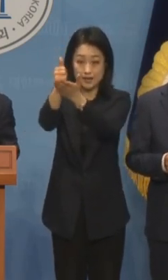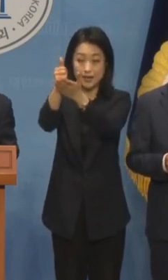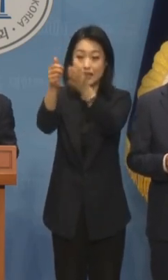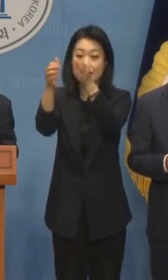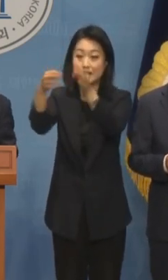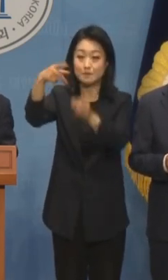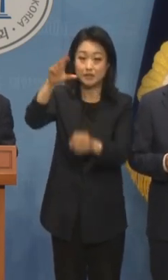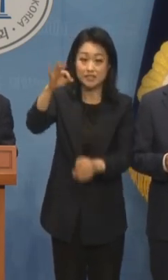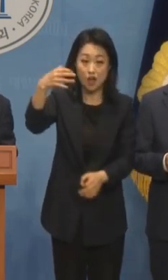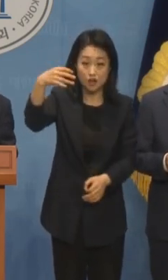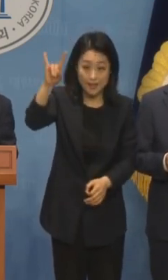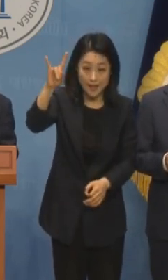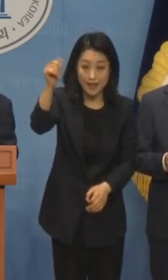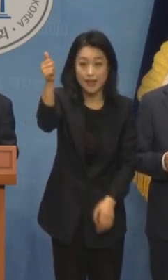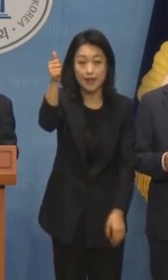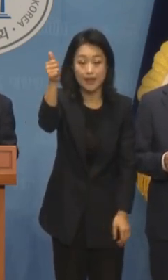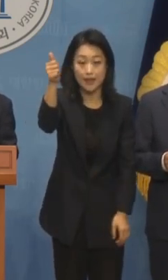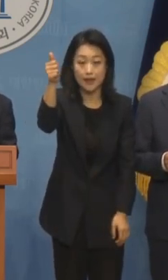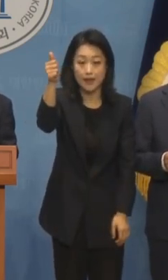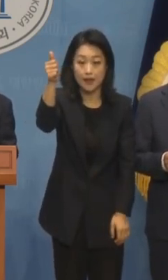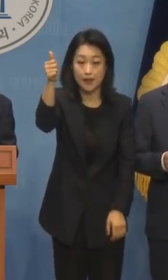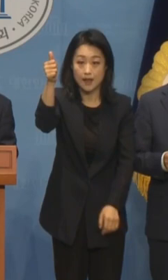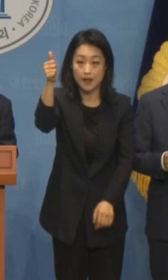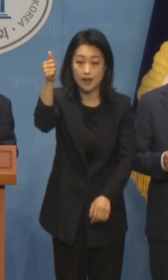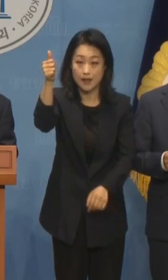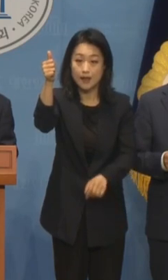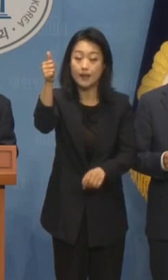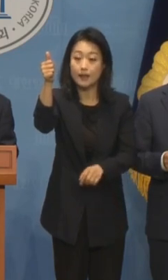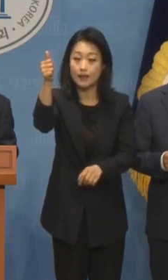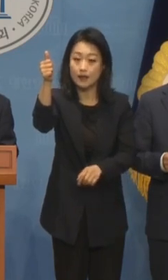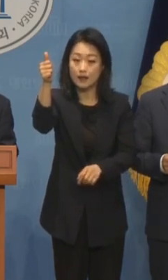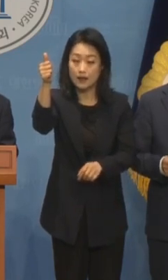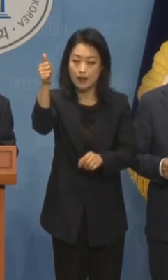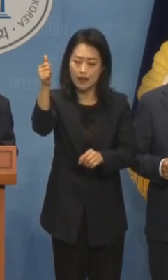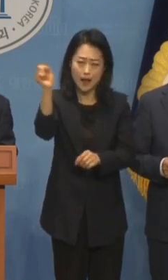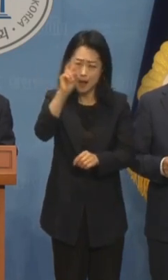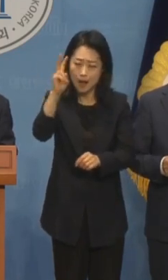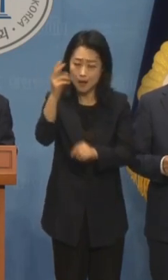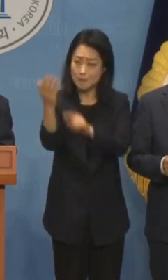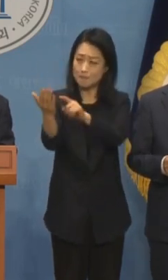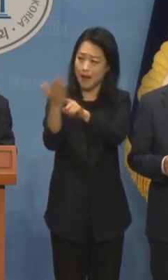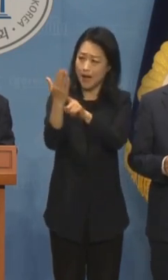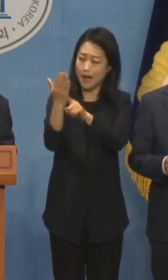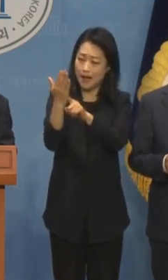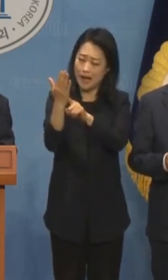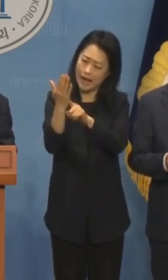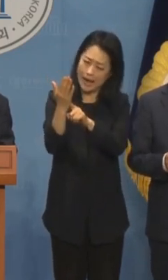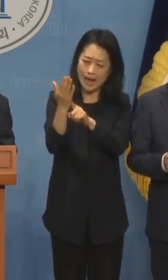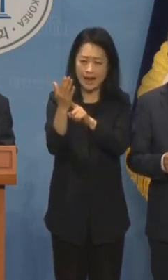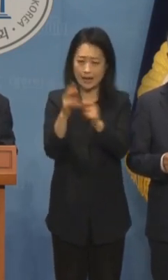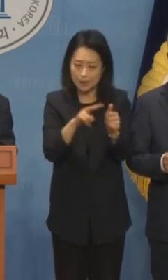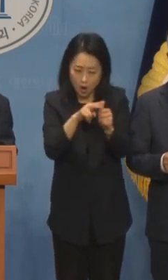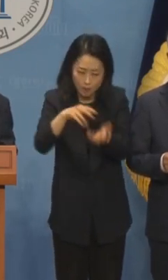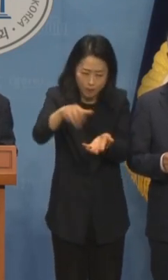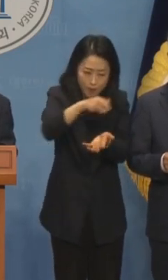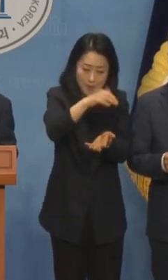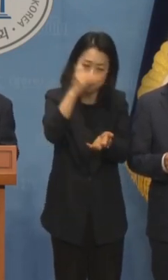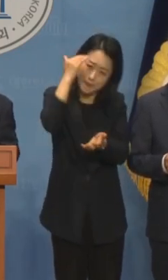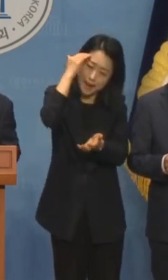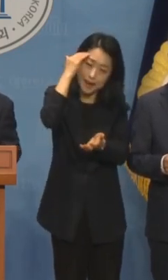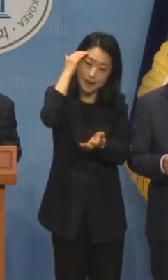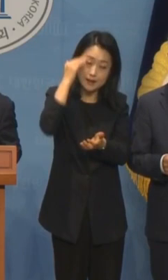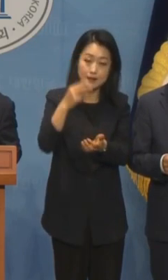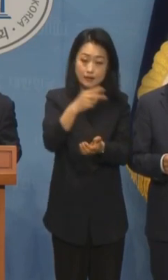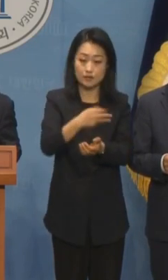씨가 등장하면서 공작 목표 달성에 장애가 초래되었습니다. 2018년